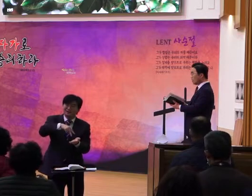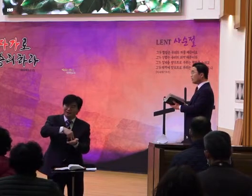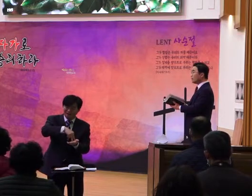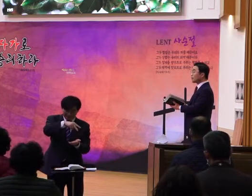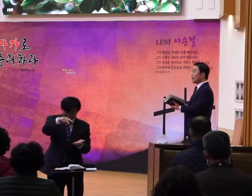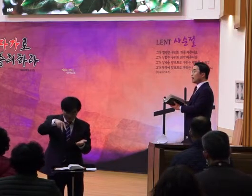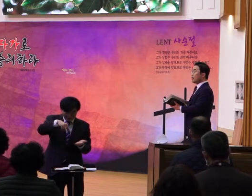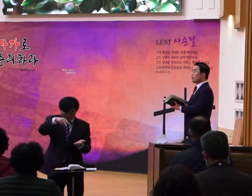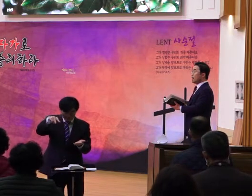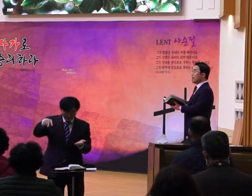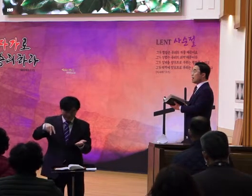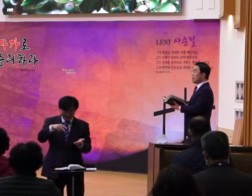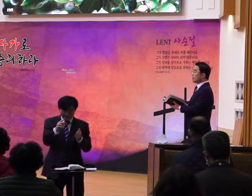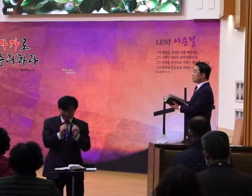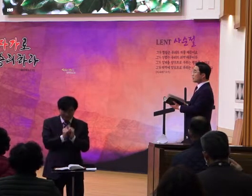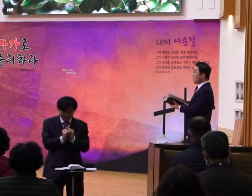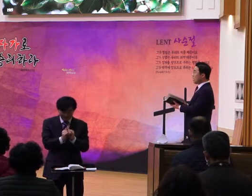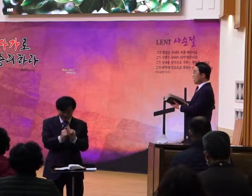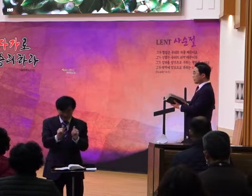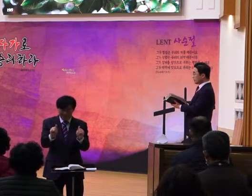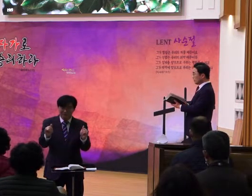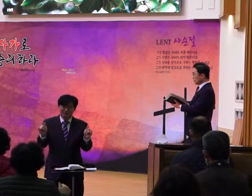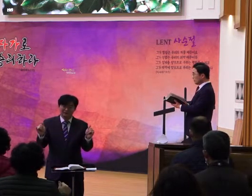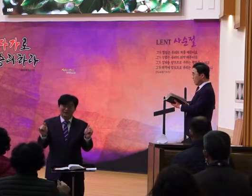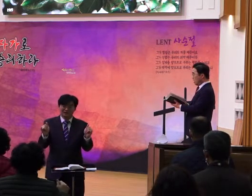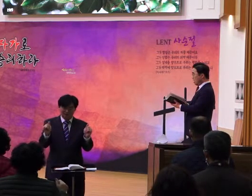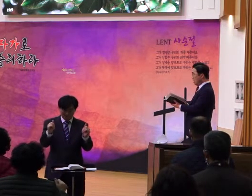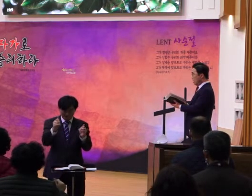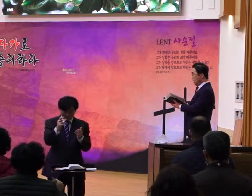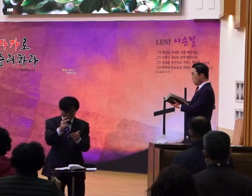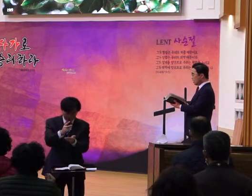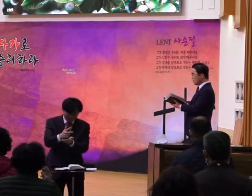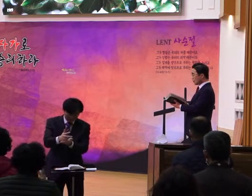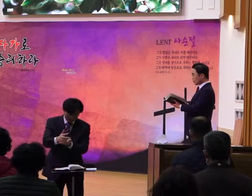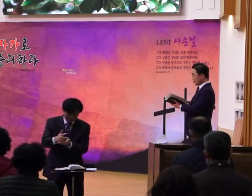빠져서 헤매는 자들아